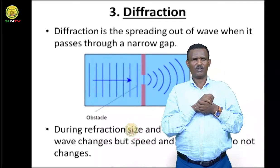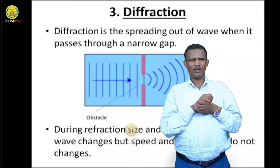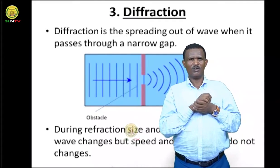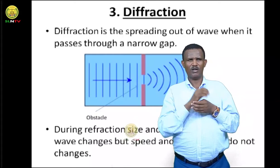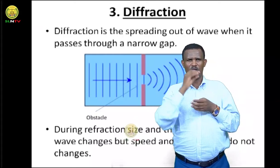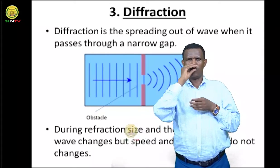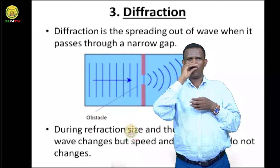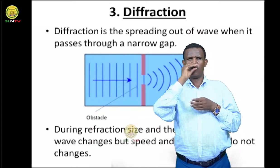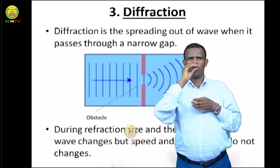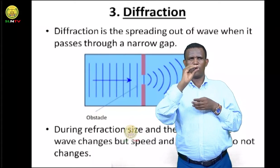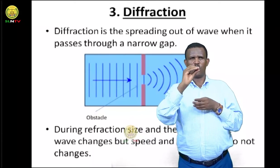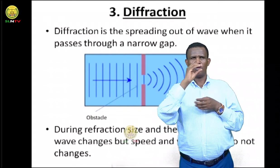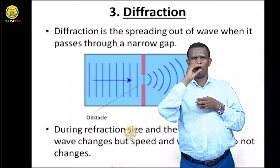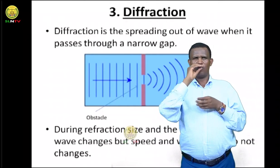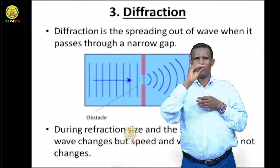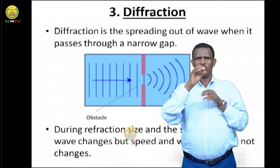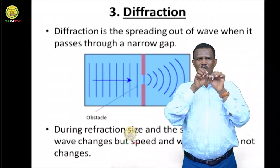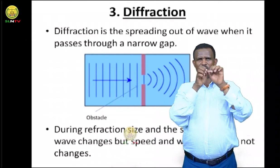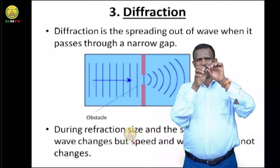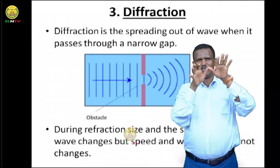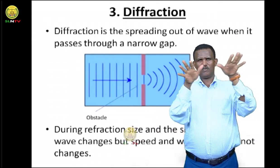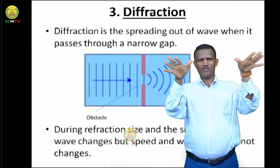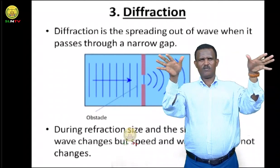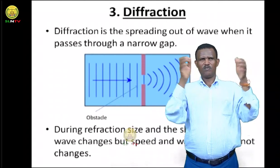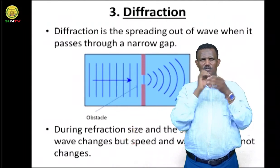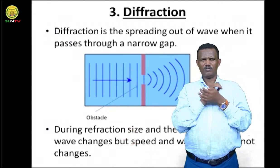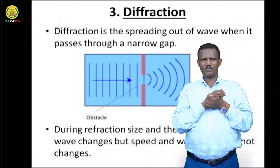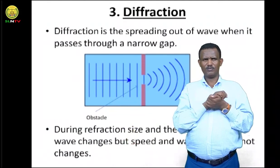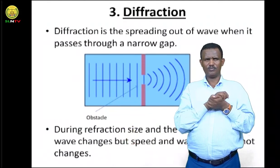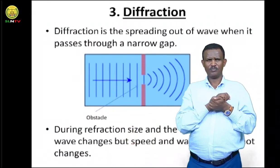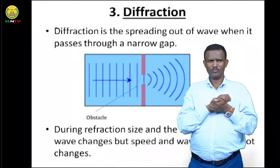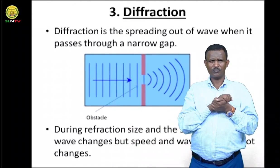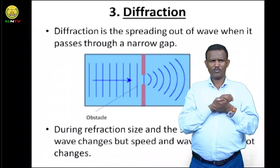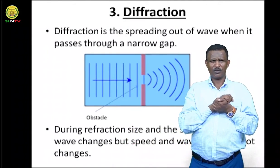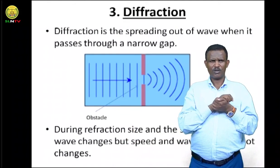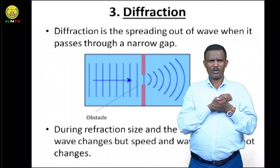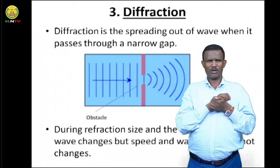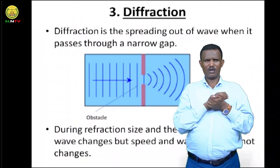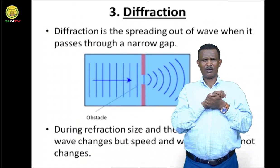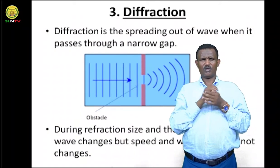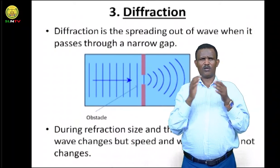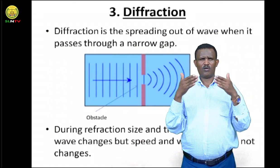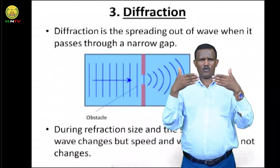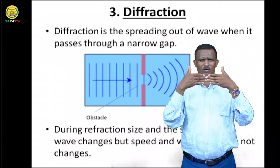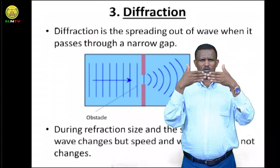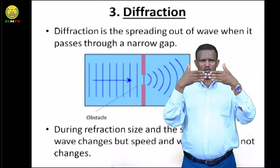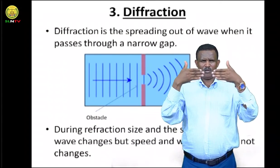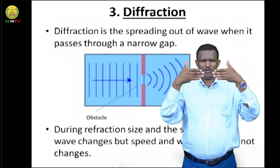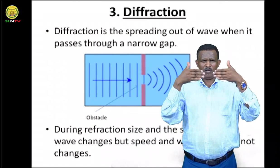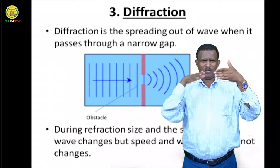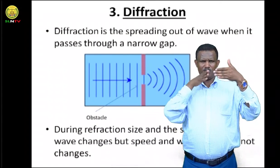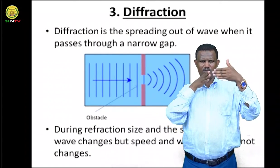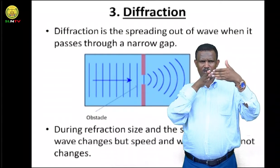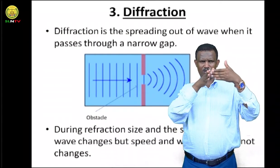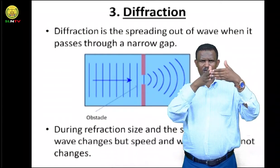muuqata hirar ama wave fronts ba halkaa waxay marayeen marka waxay la kulmeen meel ee hareeraha ka xiran oo inta dhexe oo kaliya